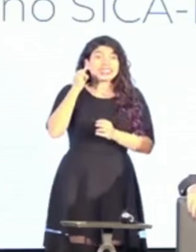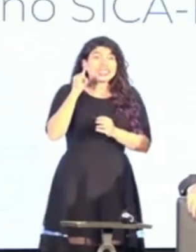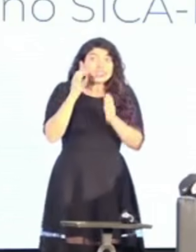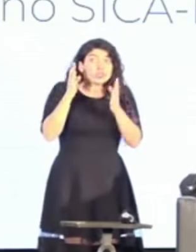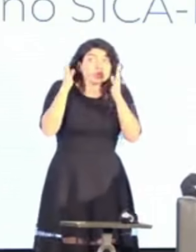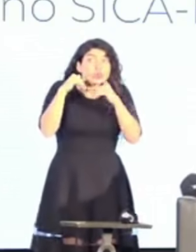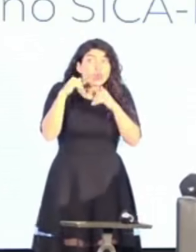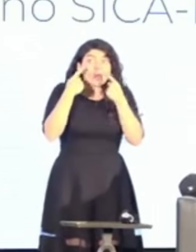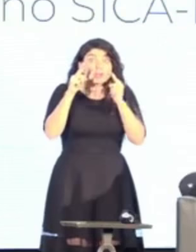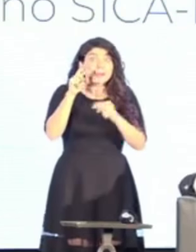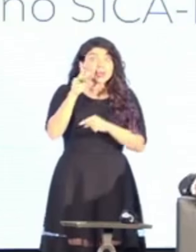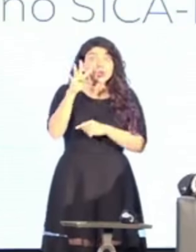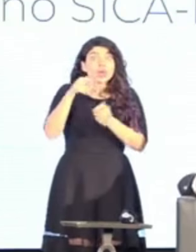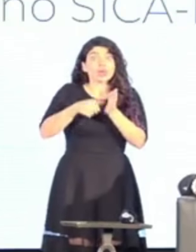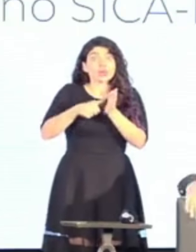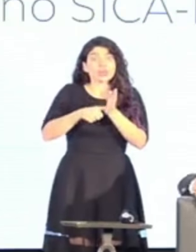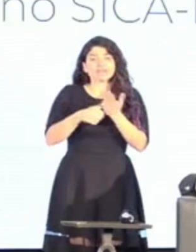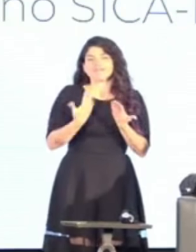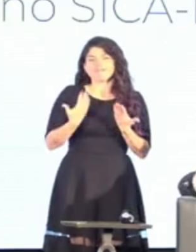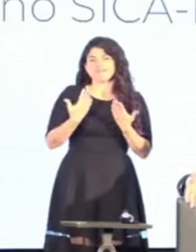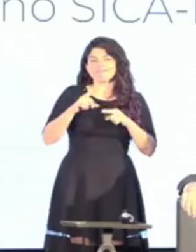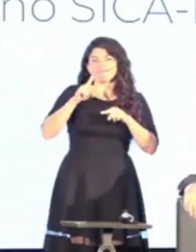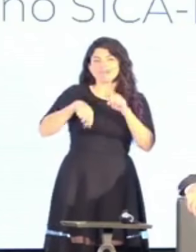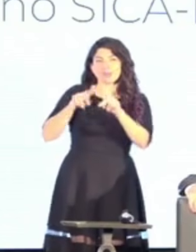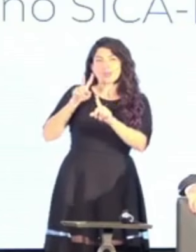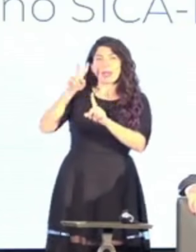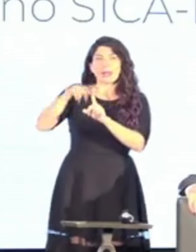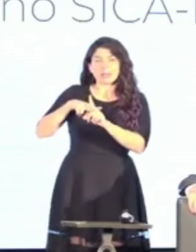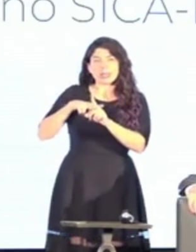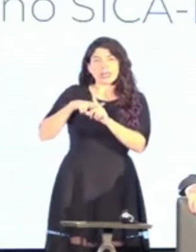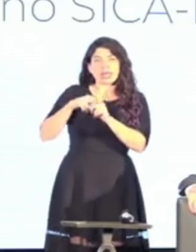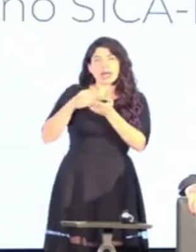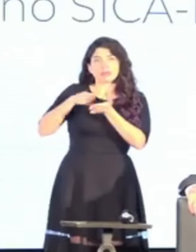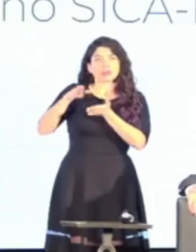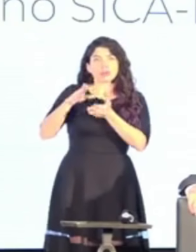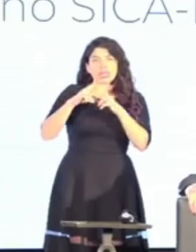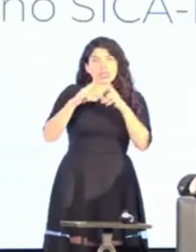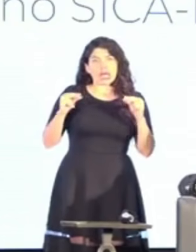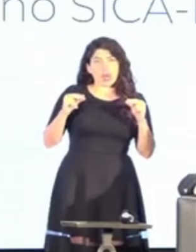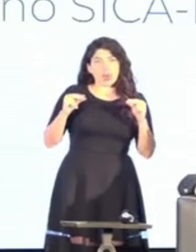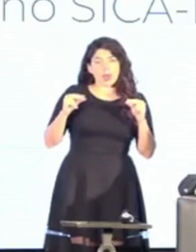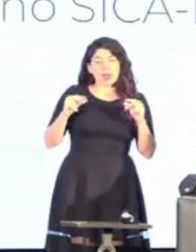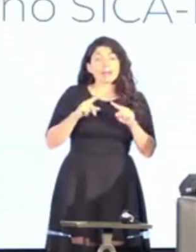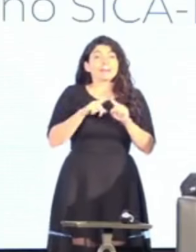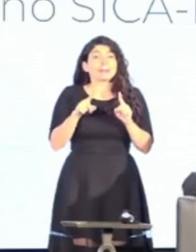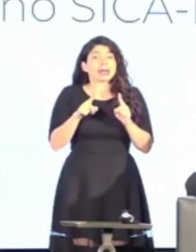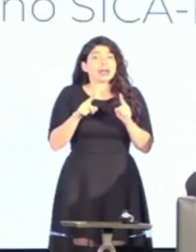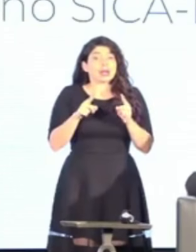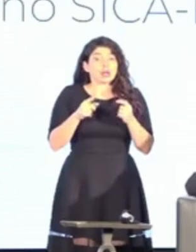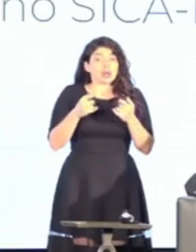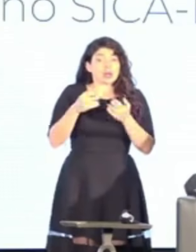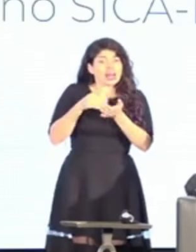mágico de 24, no se le podría aplicar la expulsión a Nicaragua. Pero al final de cuentas no